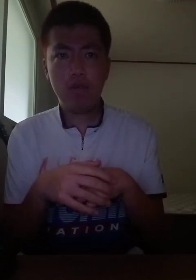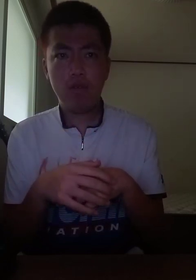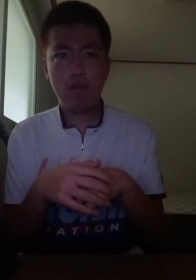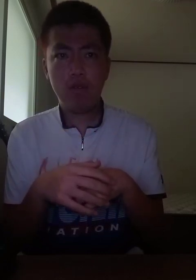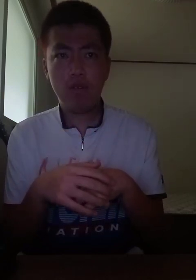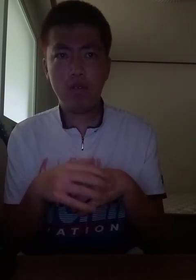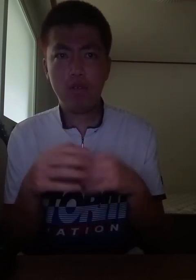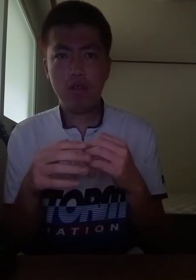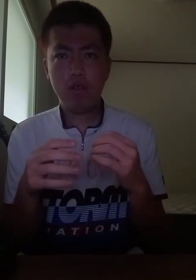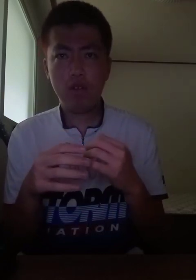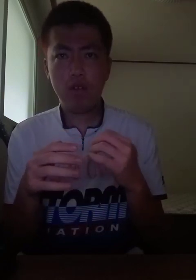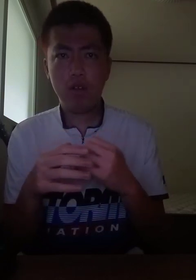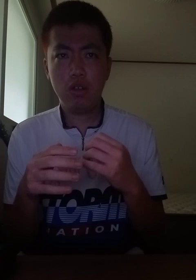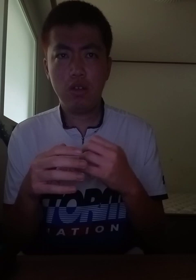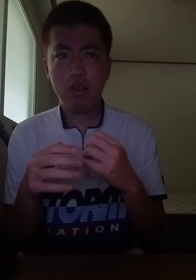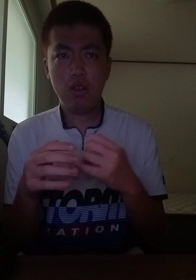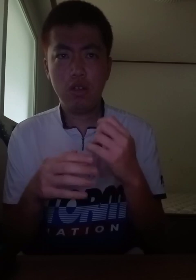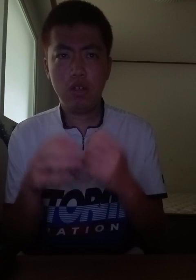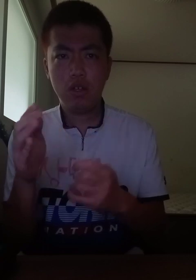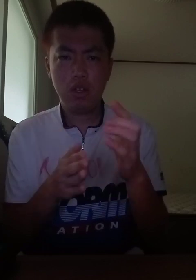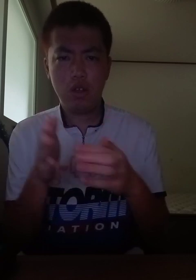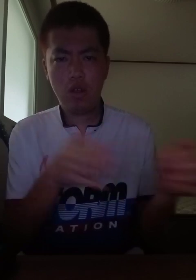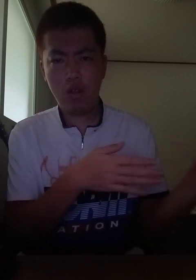차 신호가 바뀌어야만 건널 수 있는 상황입니다.